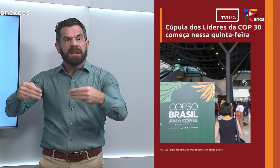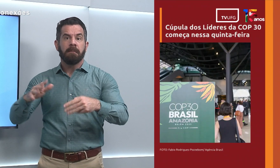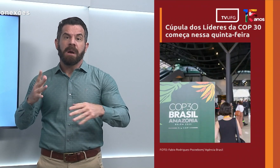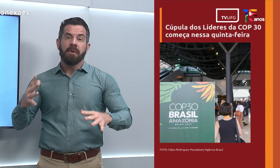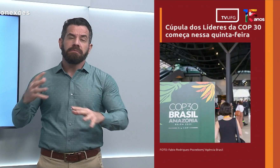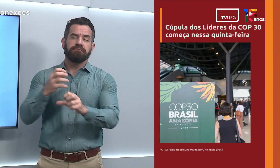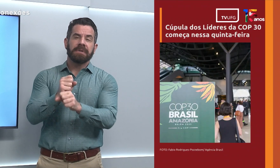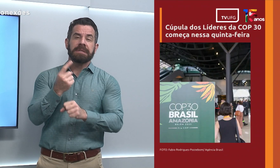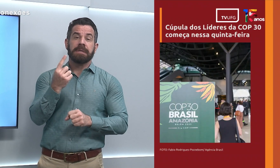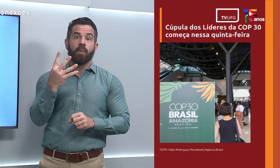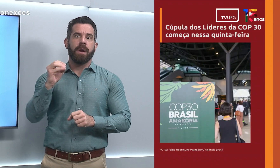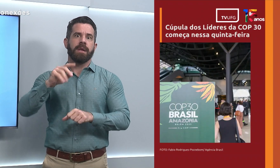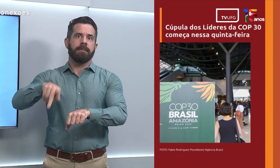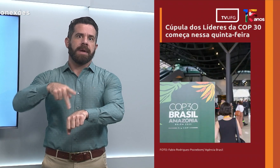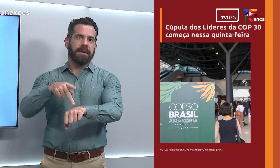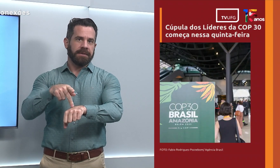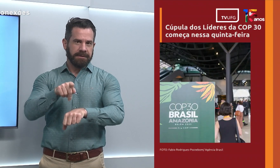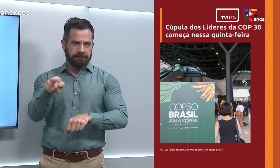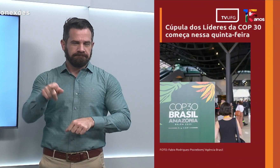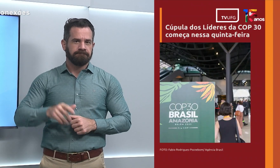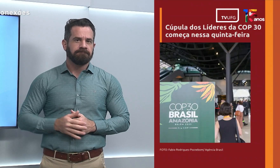países.